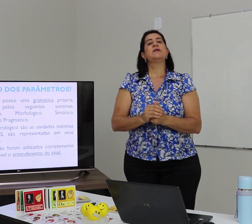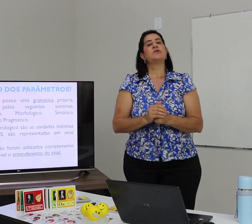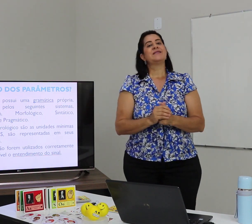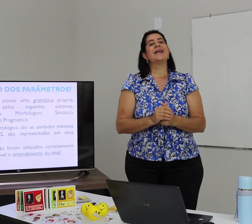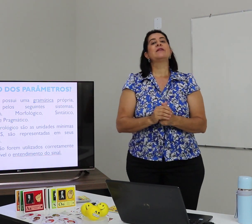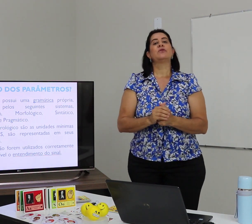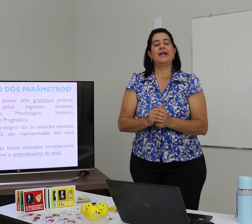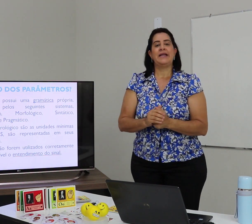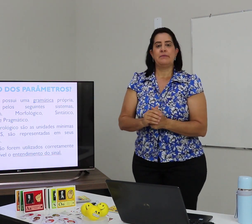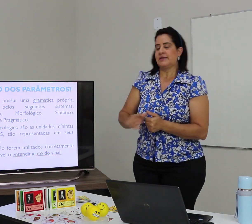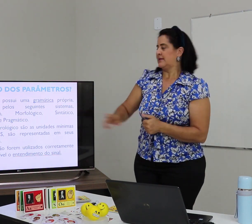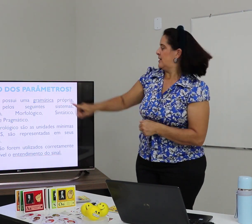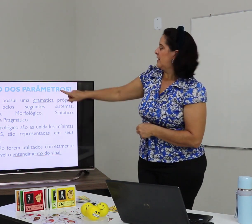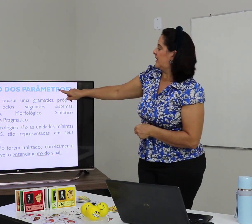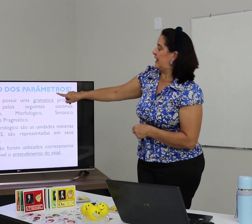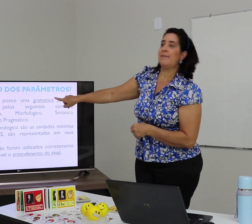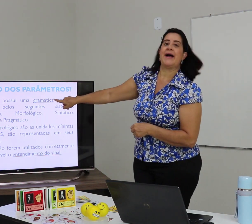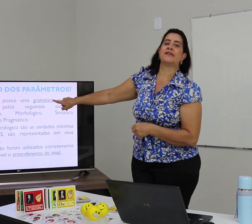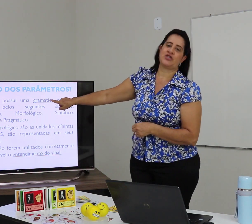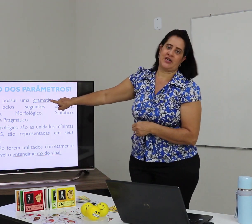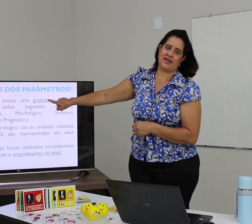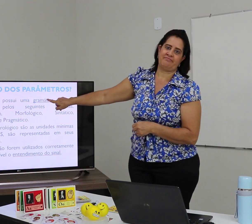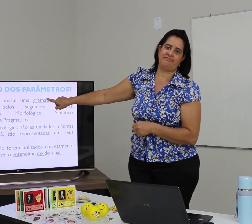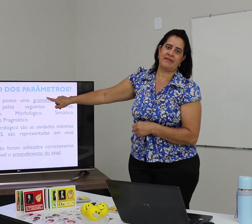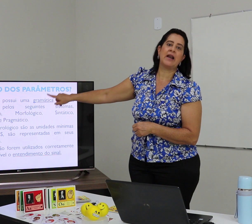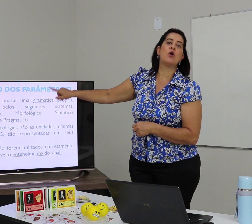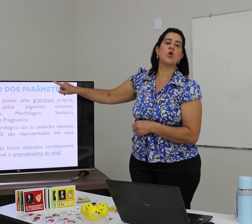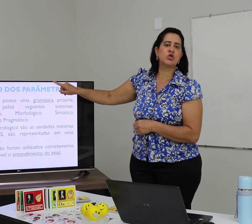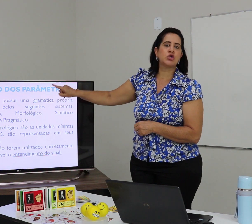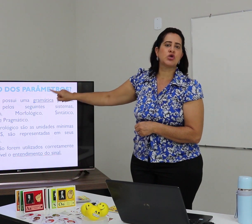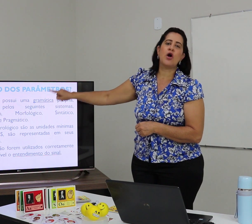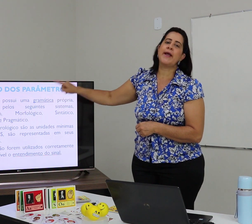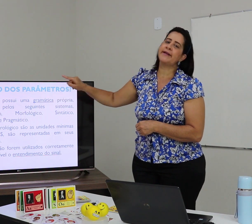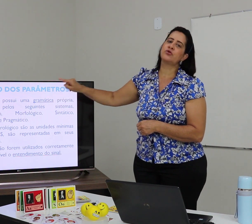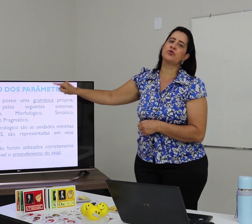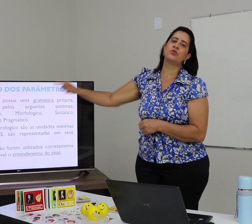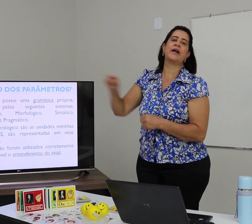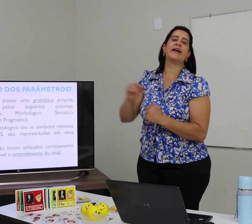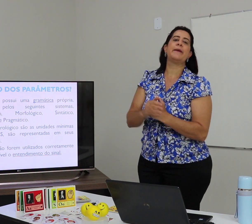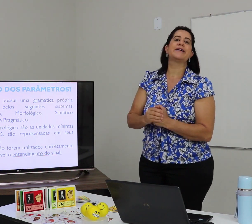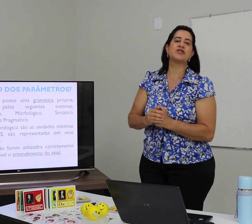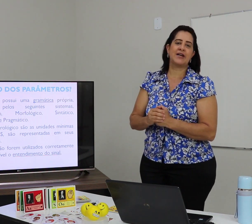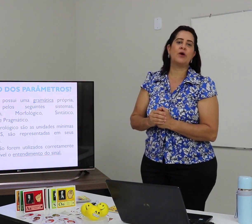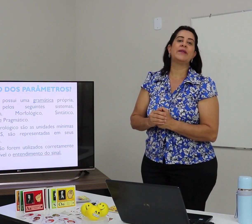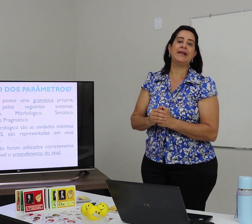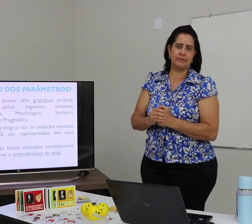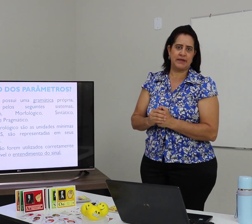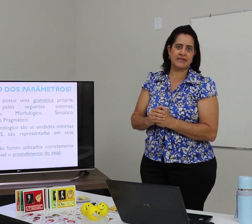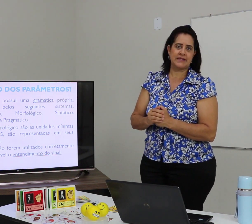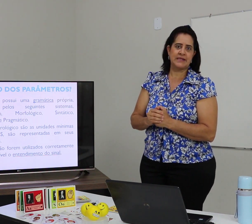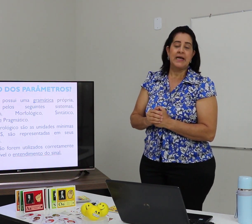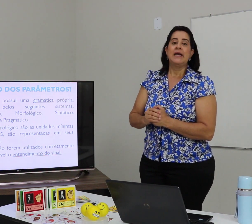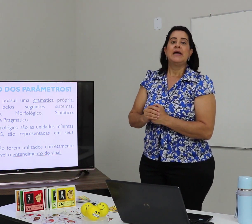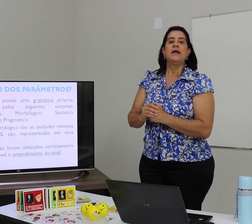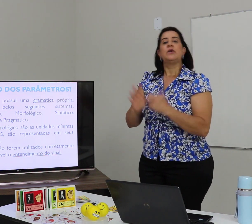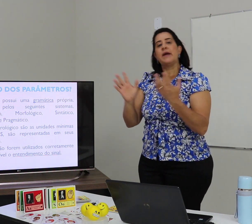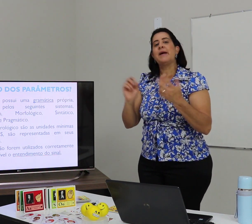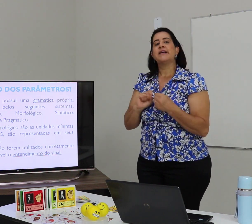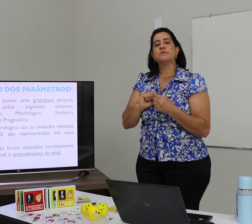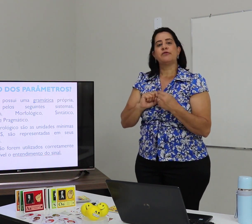parâmetros dentro da Libras? Gramática. Ela constrói a estrutura gramatical da Libras. O que mais,